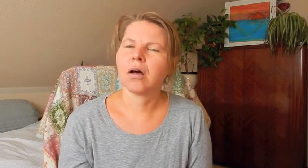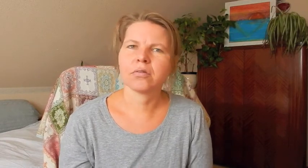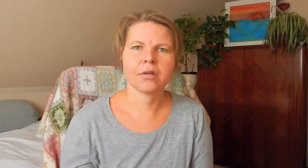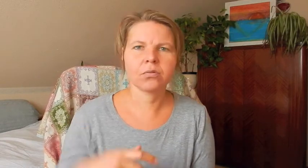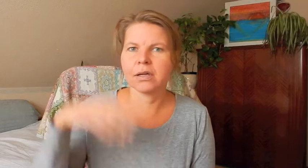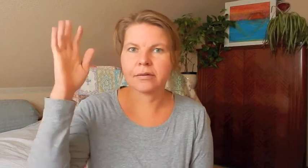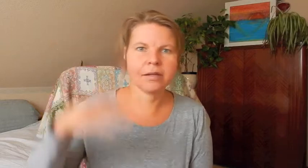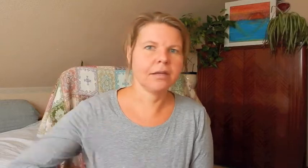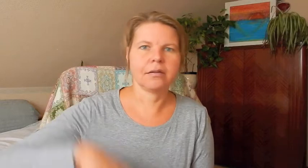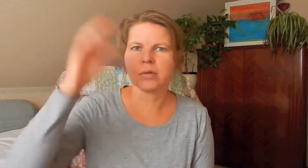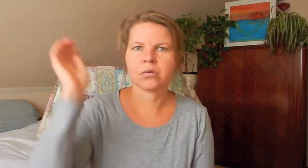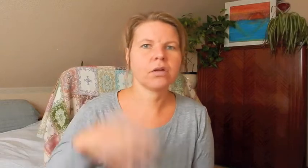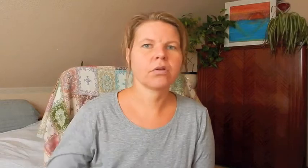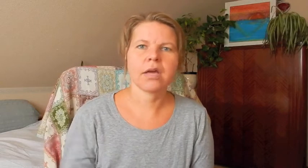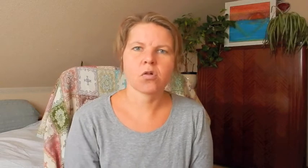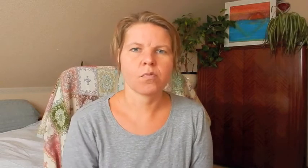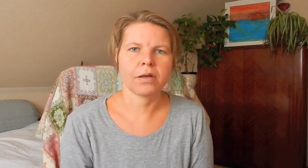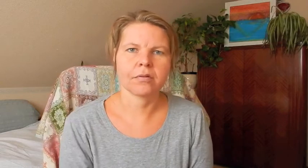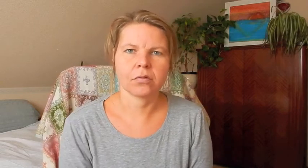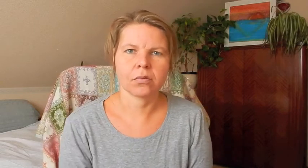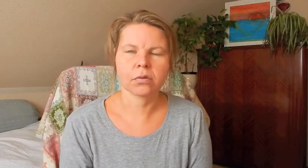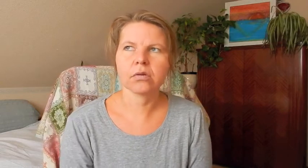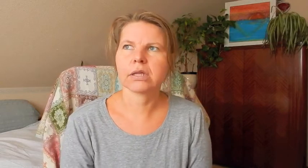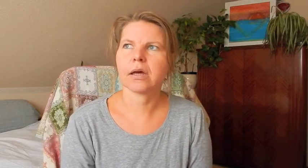aus dieser Dualität, die mich so hin und her schmeißt und so, ne? Und ich habe